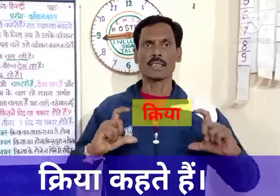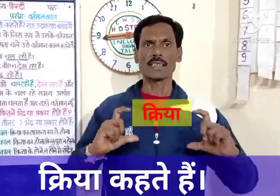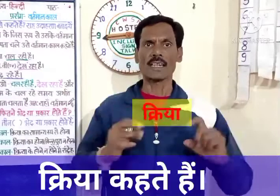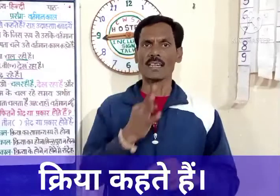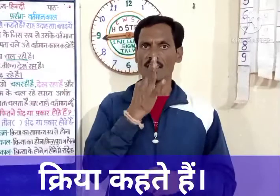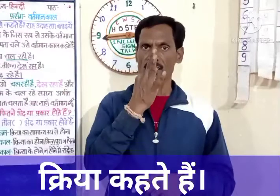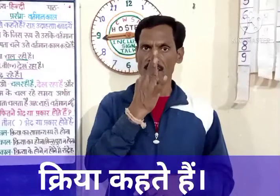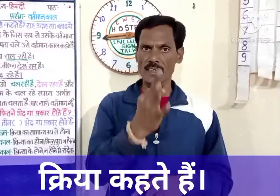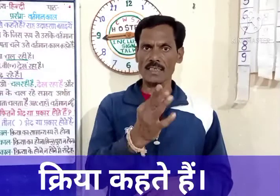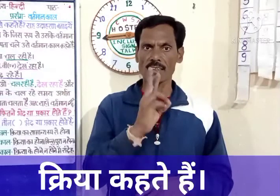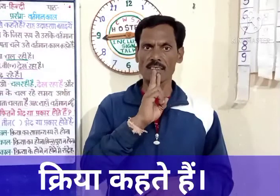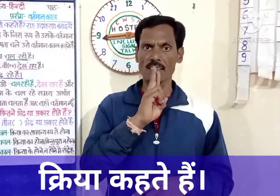क्रिया कहते हैं।